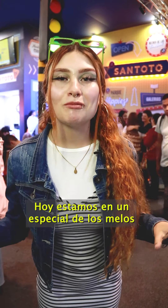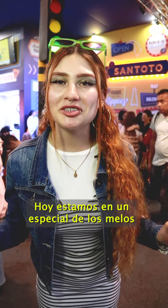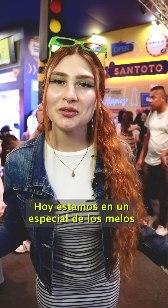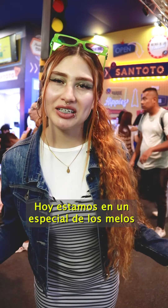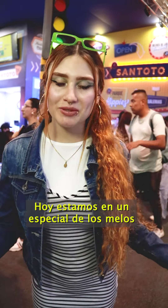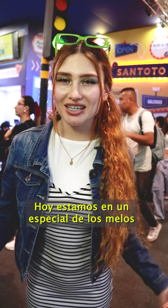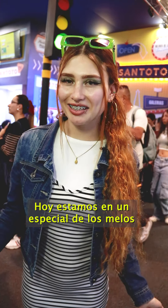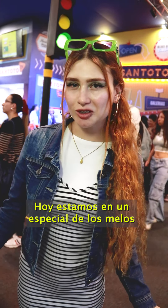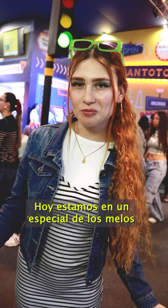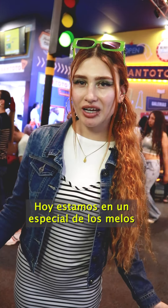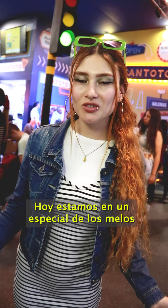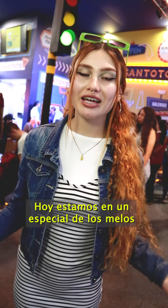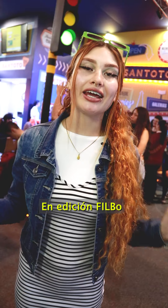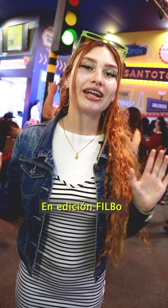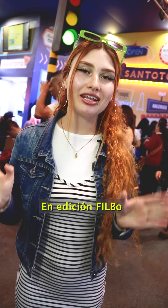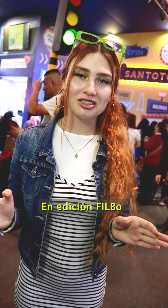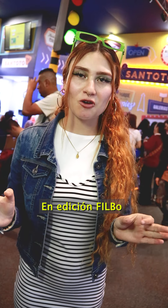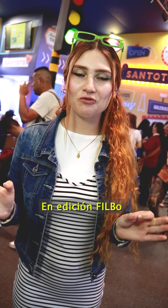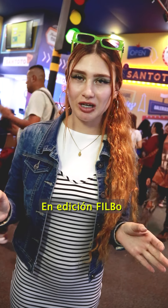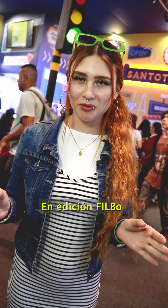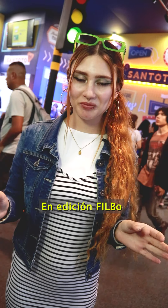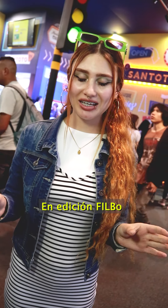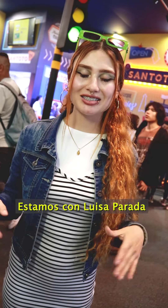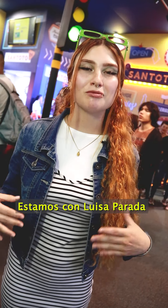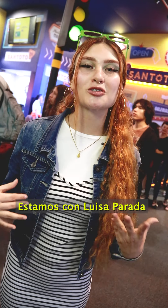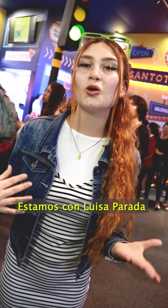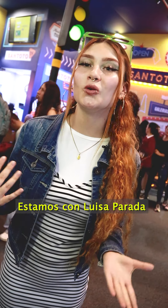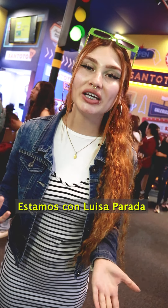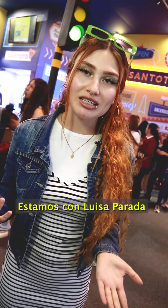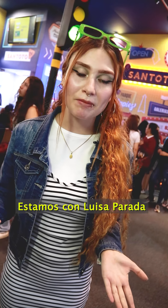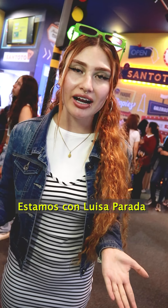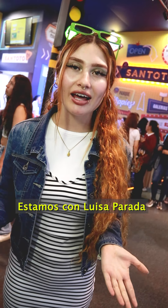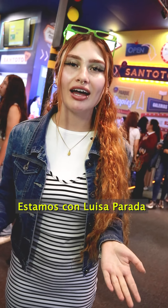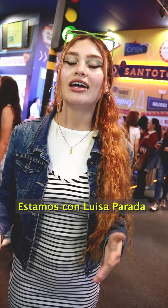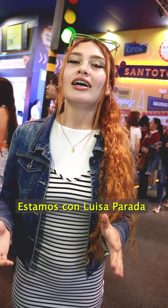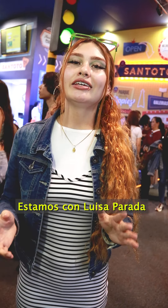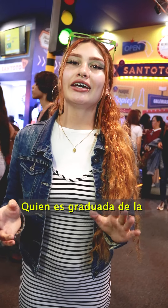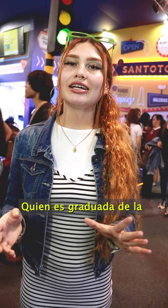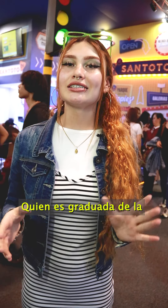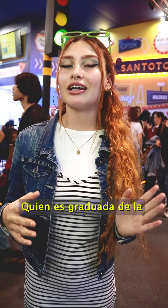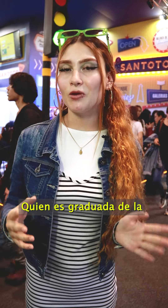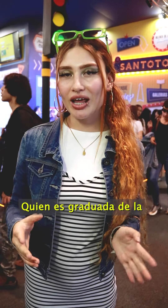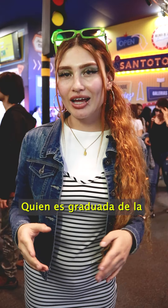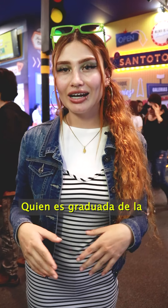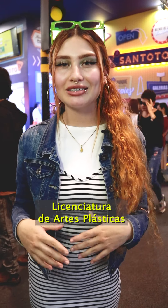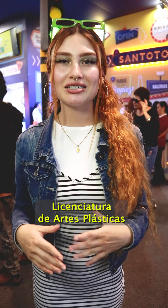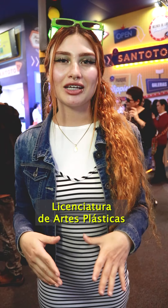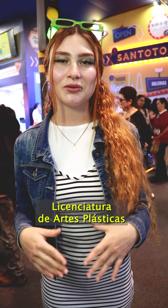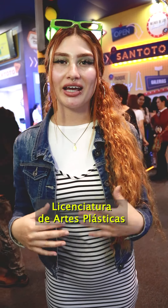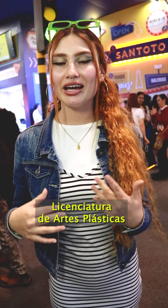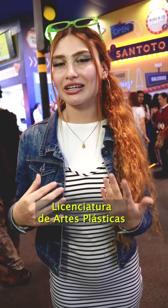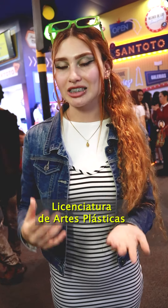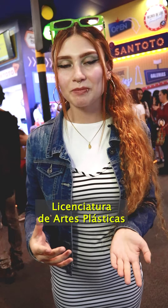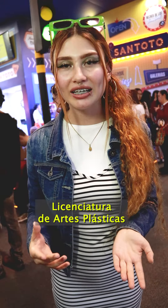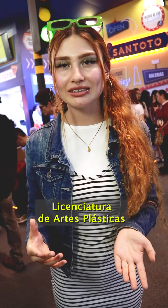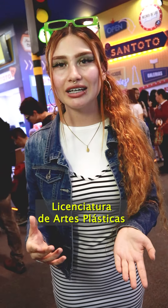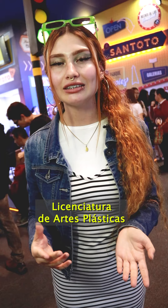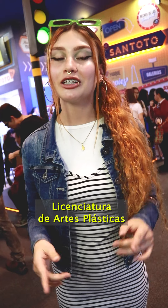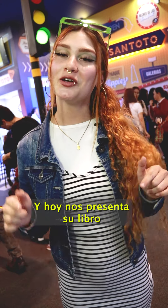Estamos en un especial de Los Melos en edición Filbo. Estamos con Luisa Parada, quien es graduada de la licenciatura de Artes Plásticas y hoy